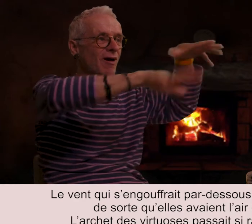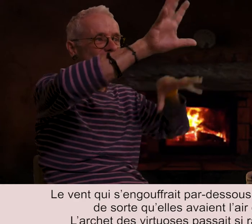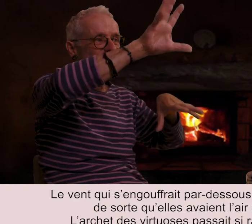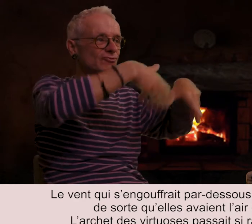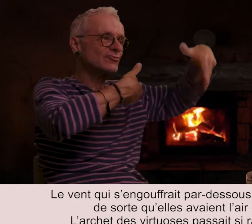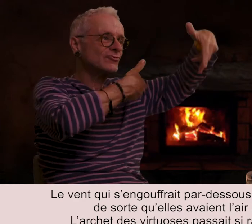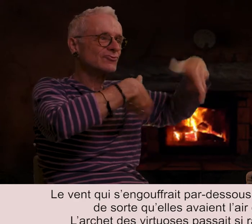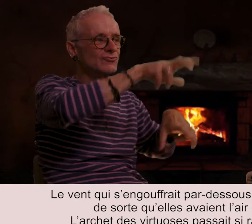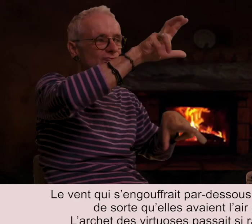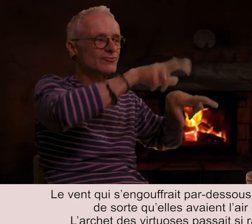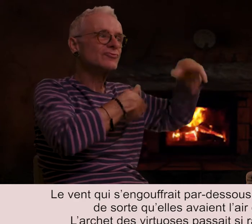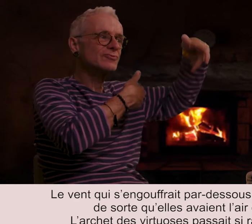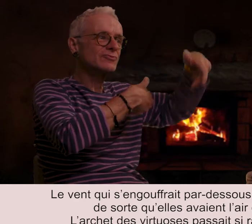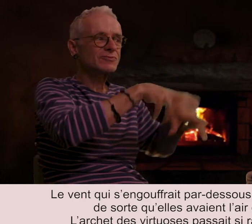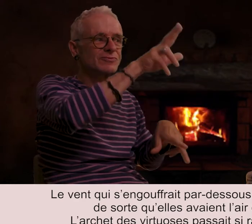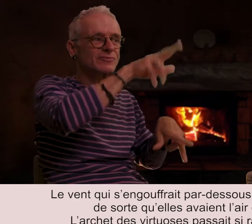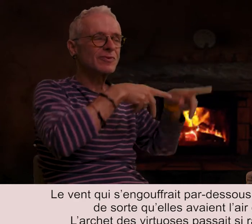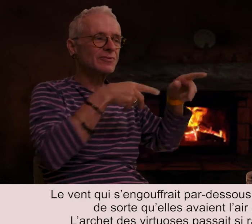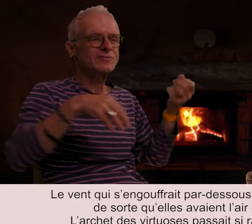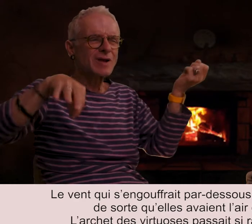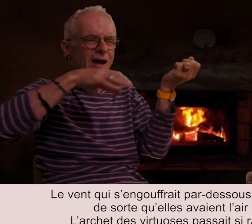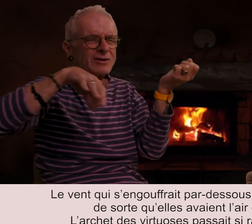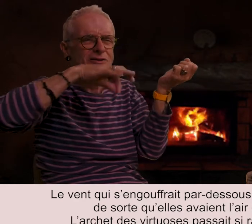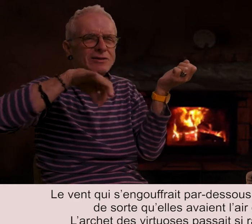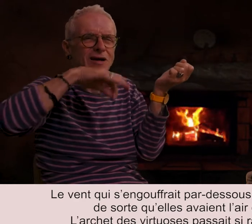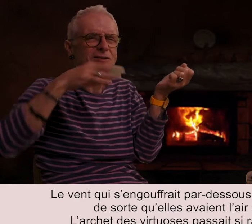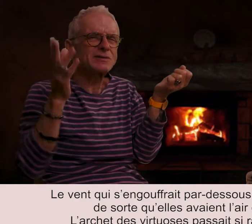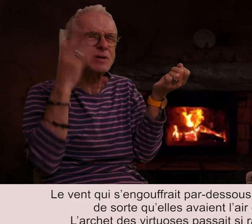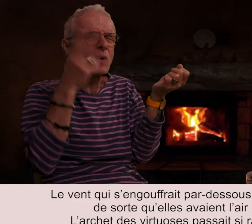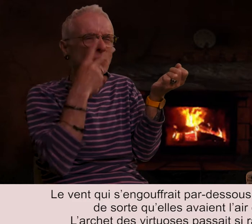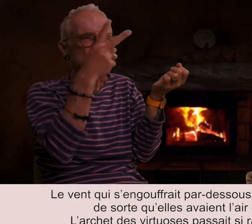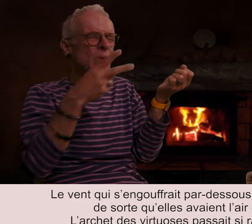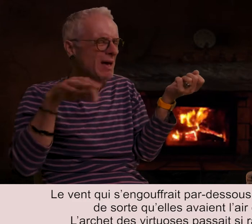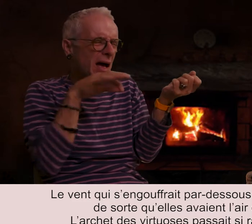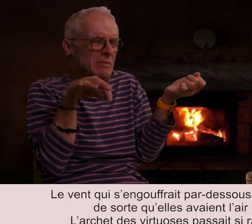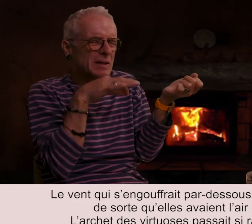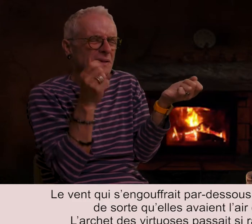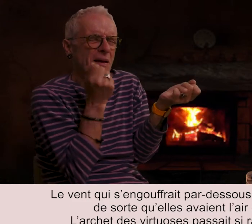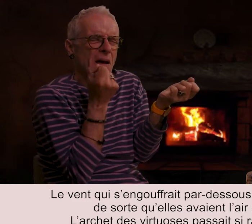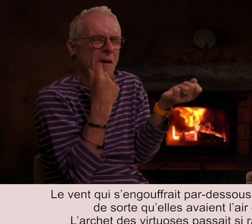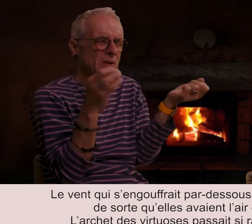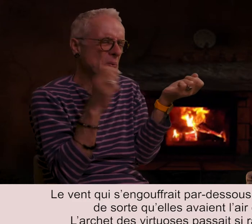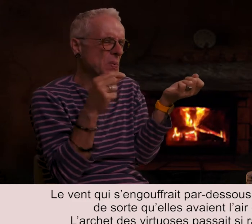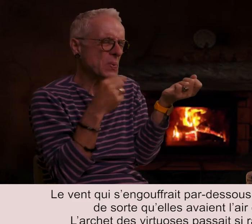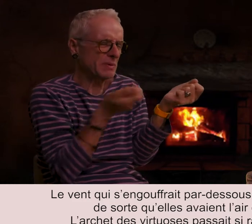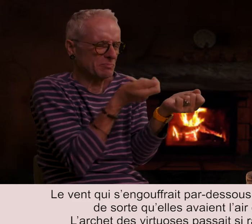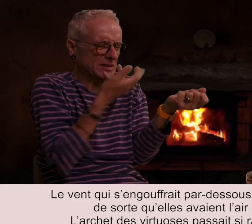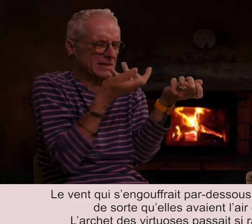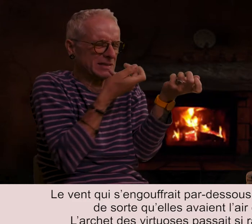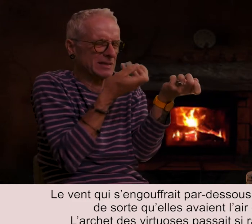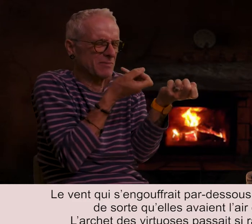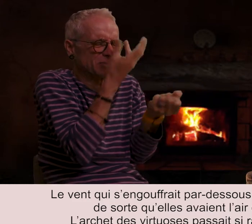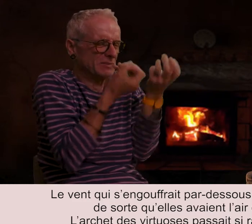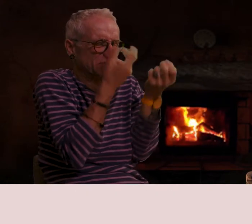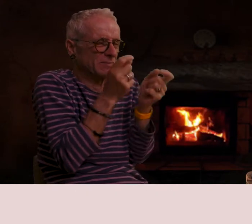branle. L'archet des virtuoses passait si rapidement sur les cordes qu'il en jaillissait des étincelles